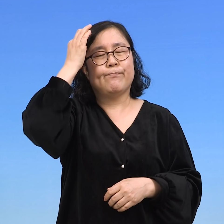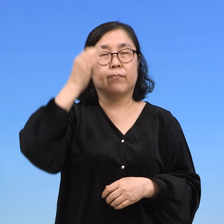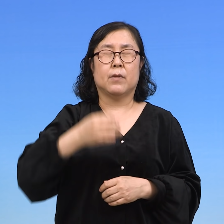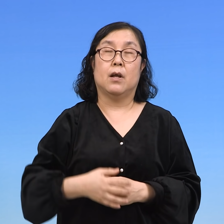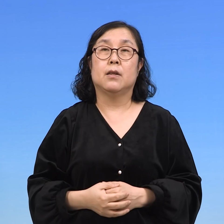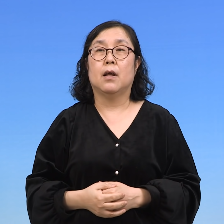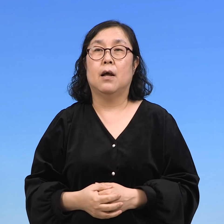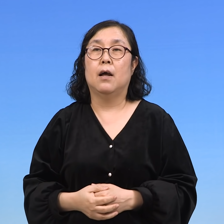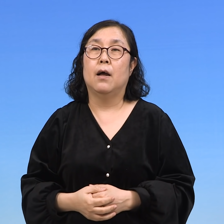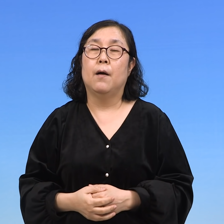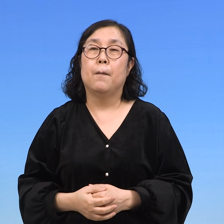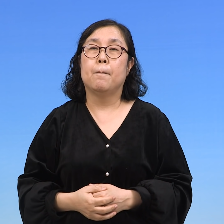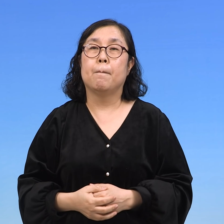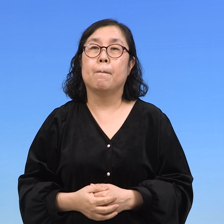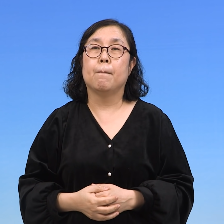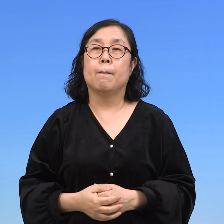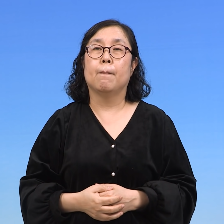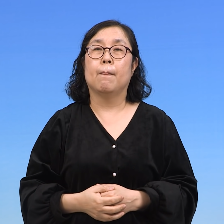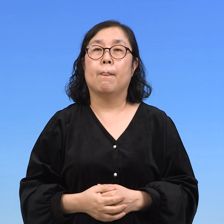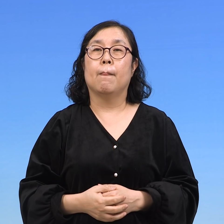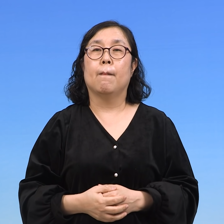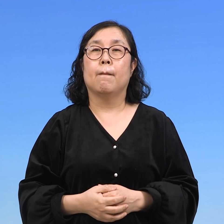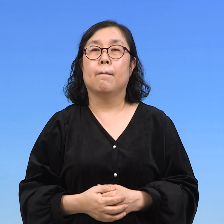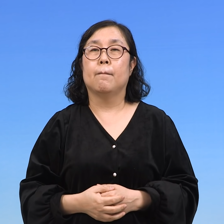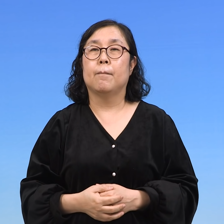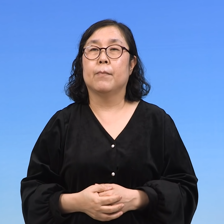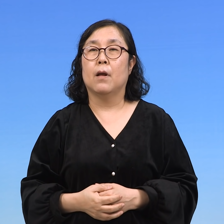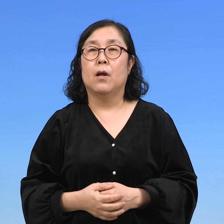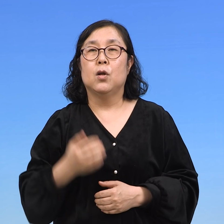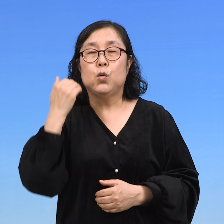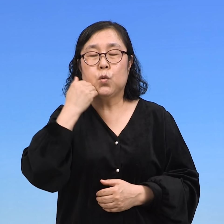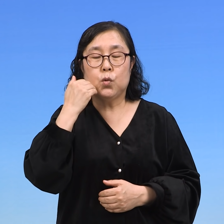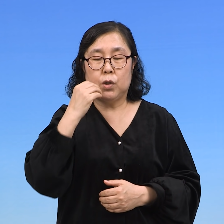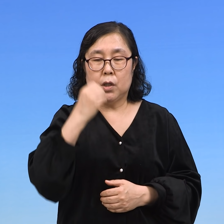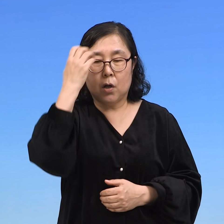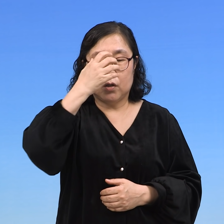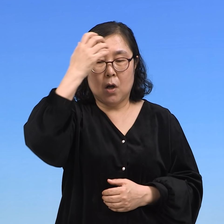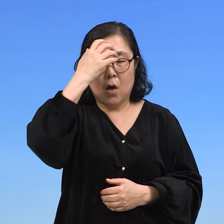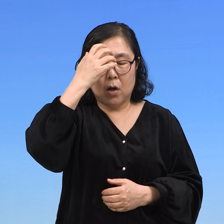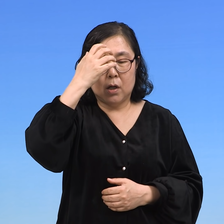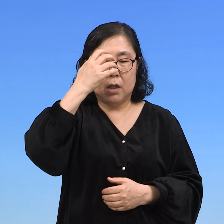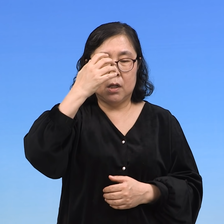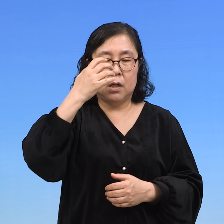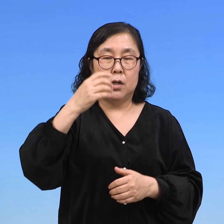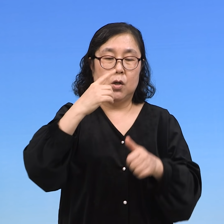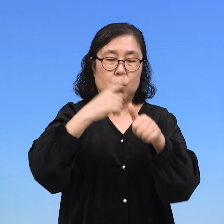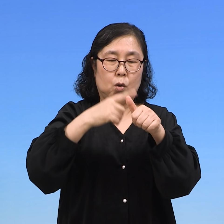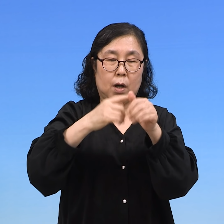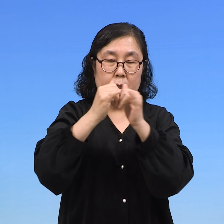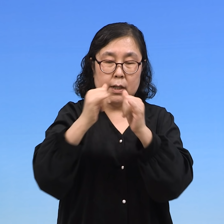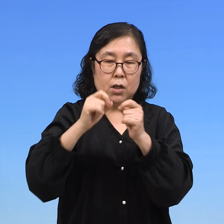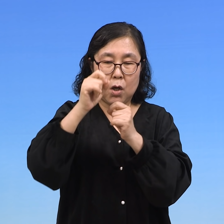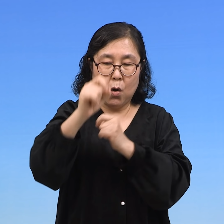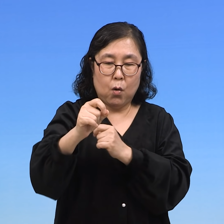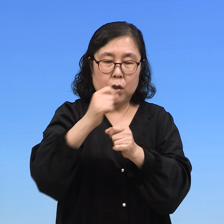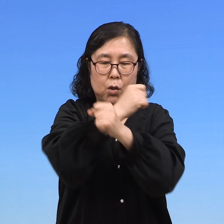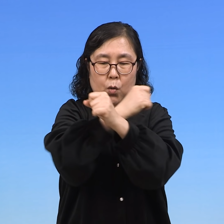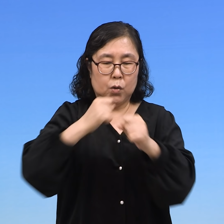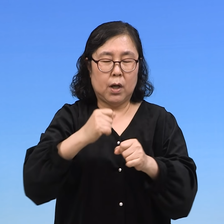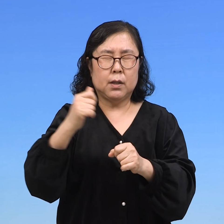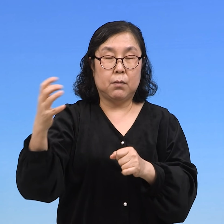뭡니까? 자 29절 30절을 보십시오 이 둘을 통으로 읽으셔야 됩니다 누구든지 성령을 못 오가는 자는 영원히